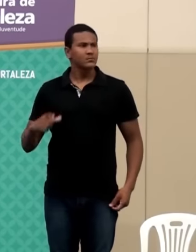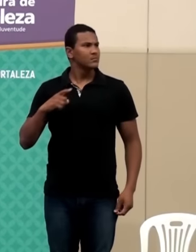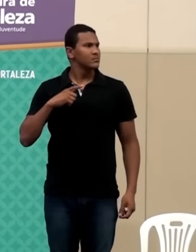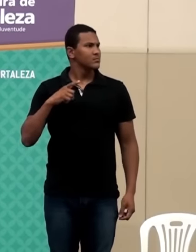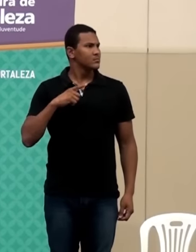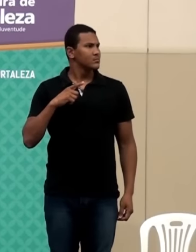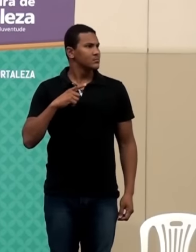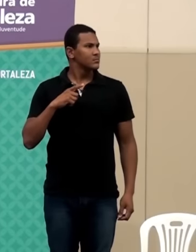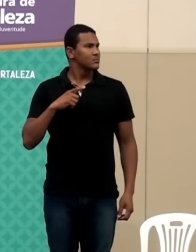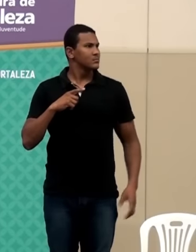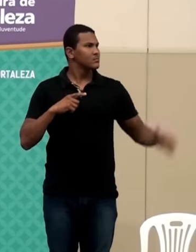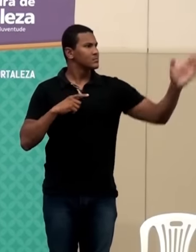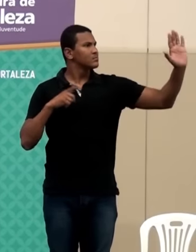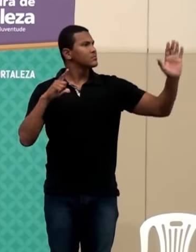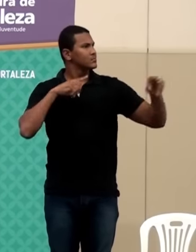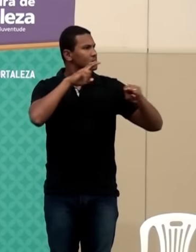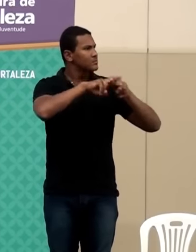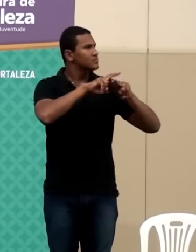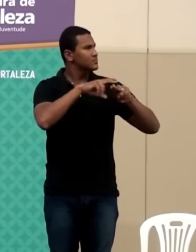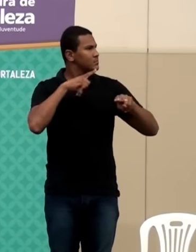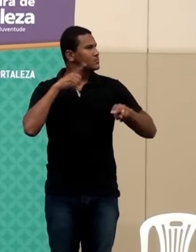Página 89.